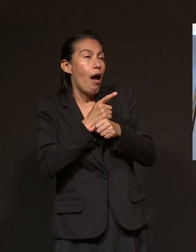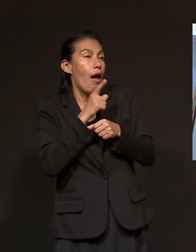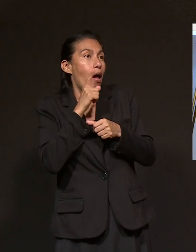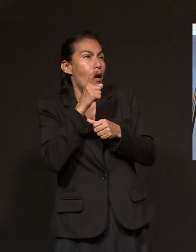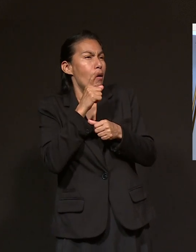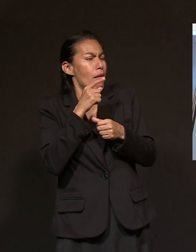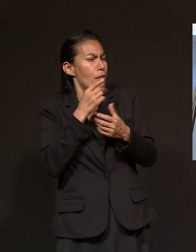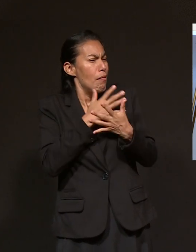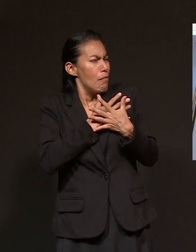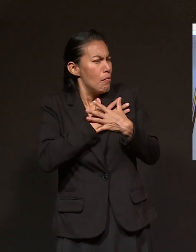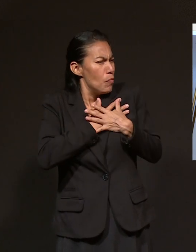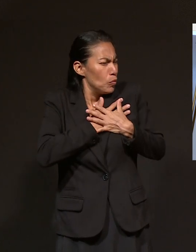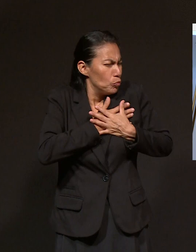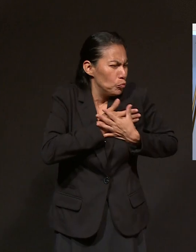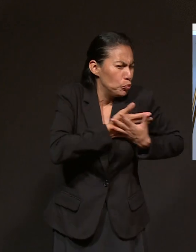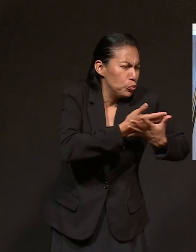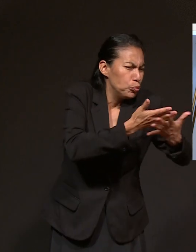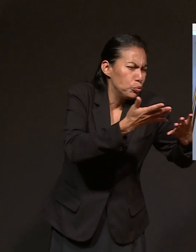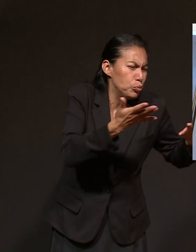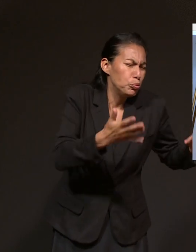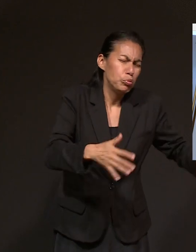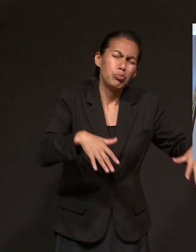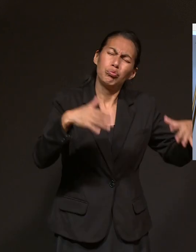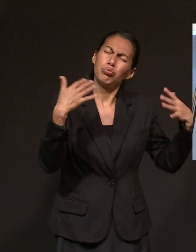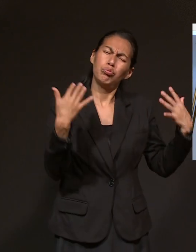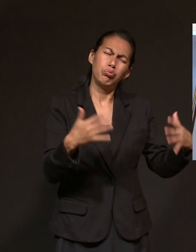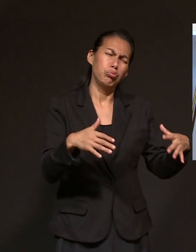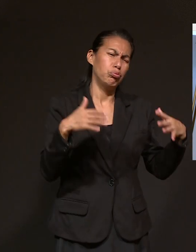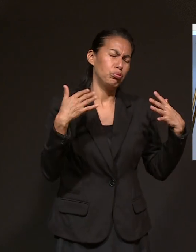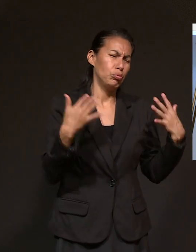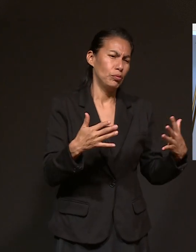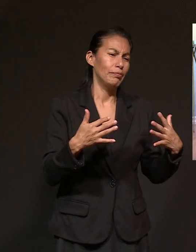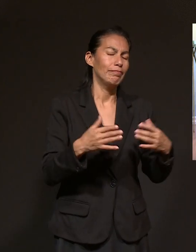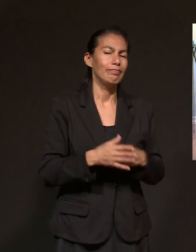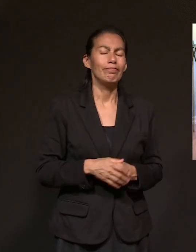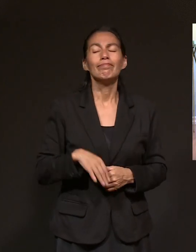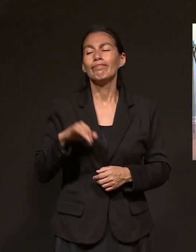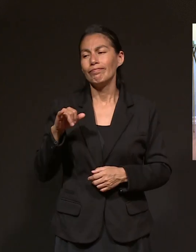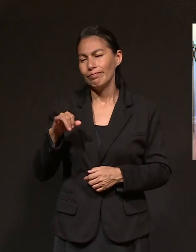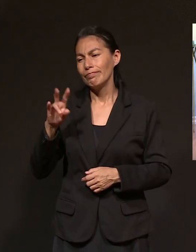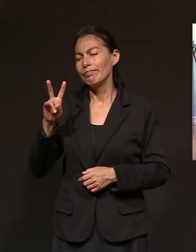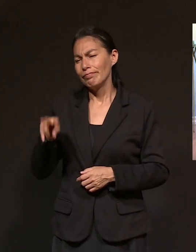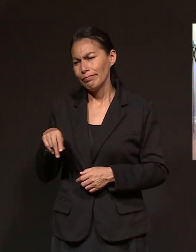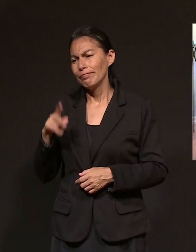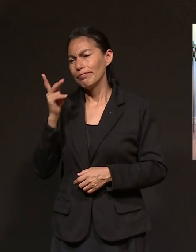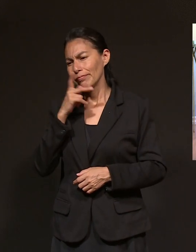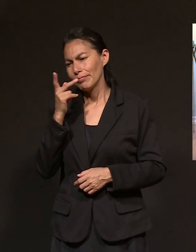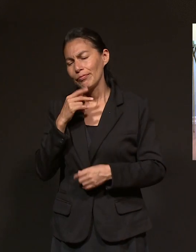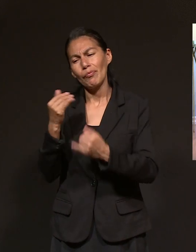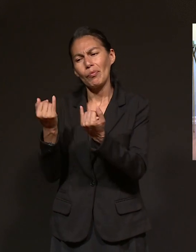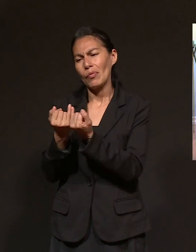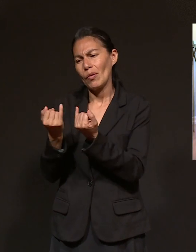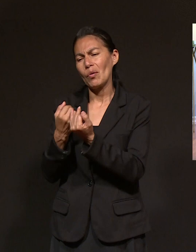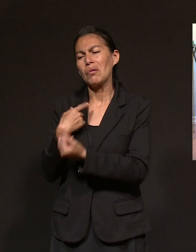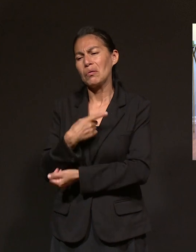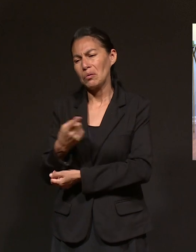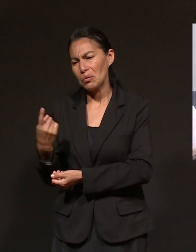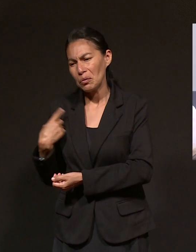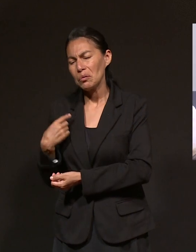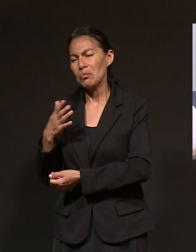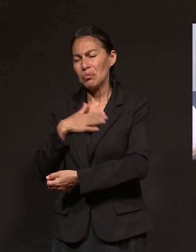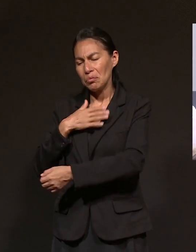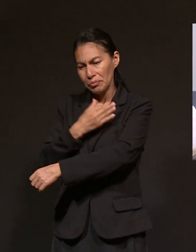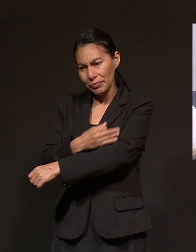Cristo, vemos que Él está lleno de amor por nosotros. Y lo demostró. Así es, Pastor. Y lo